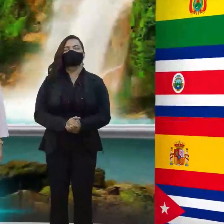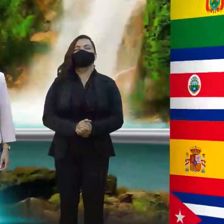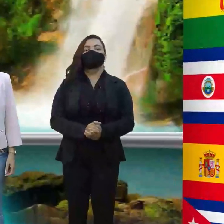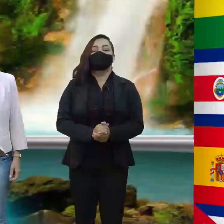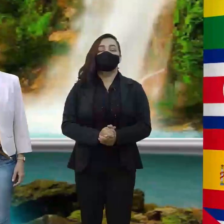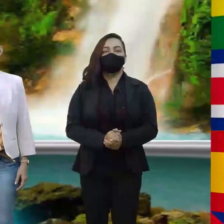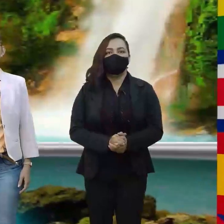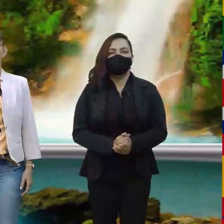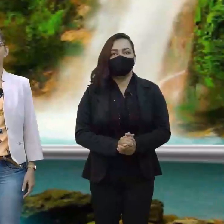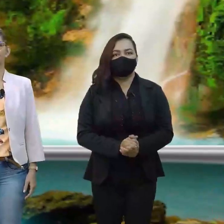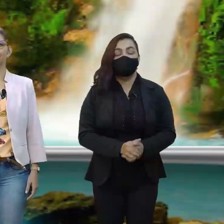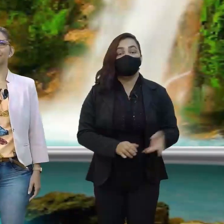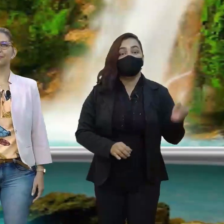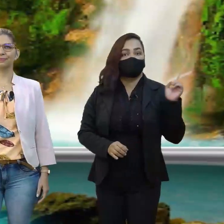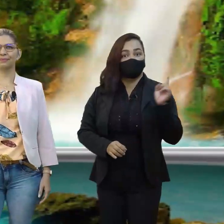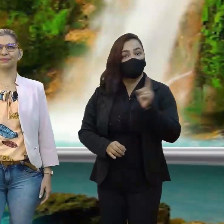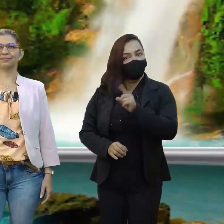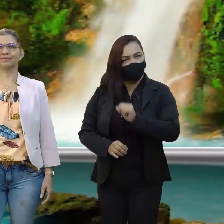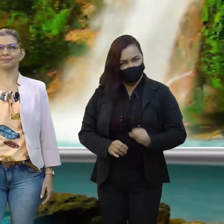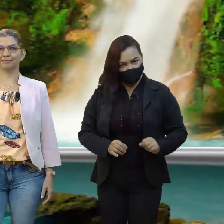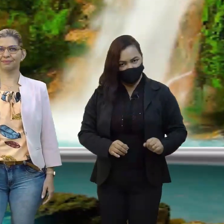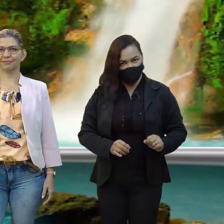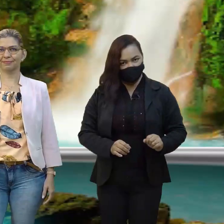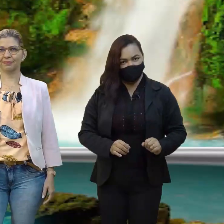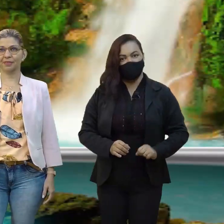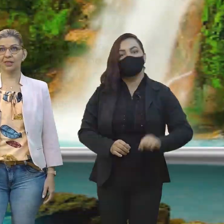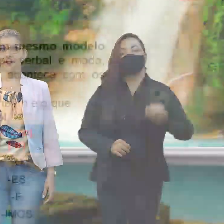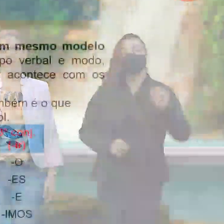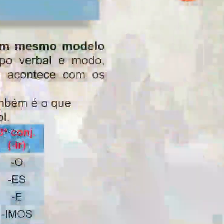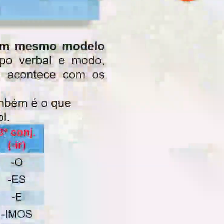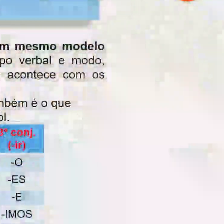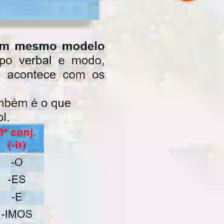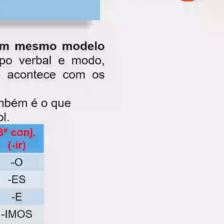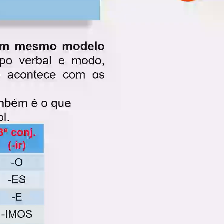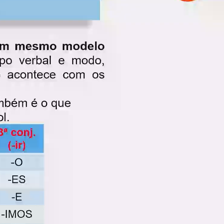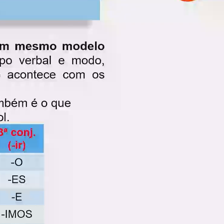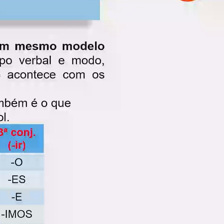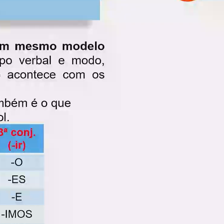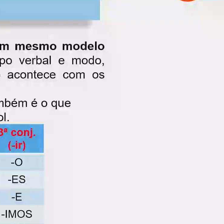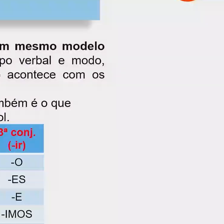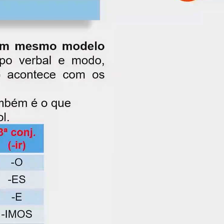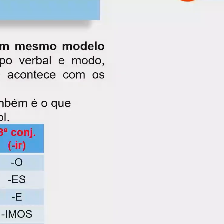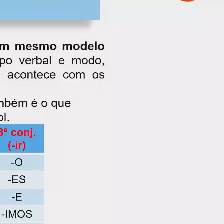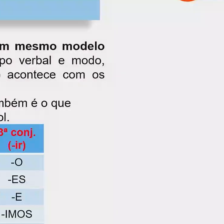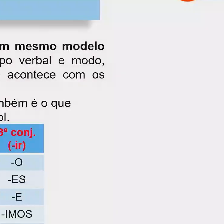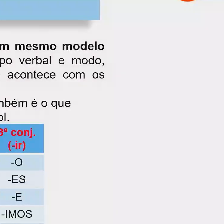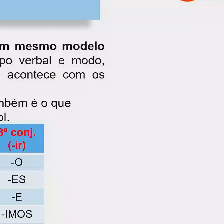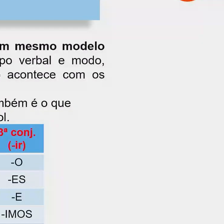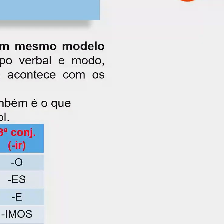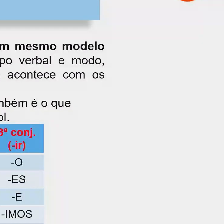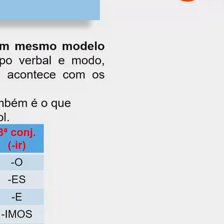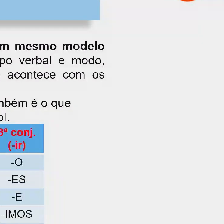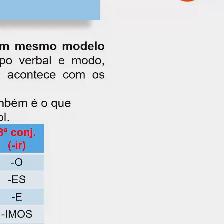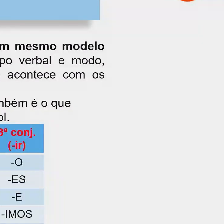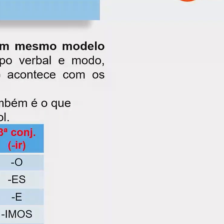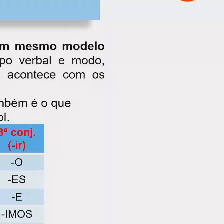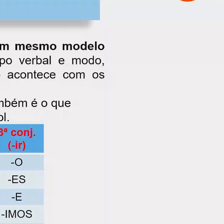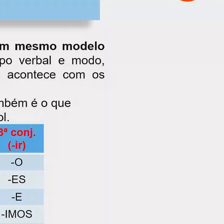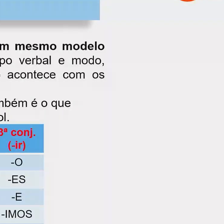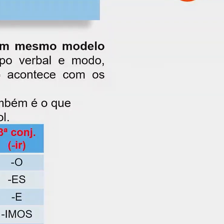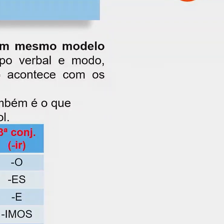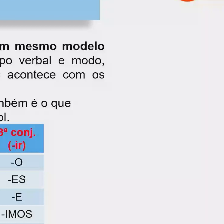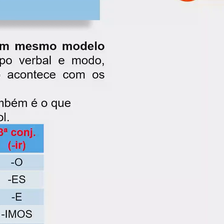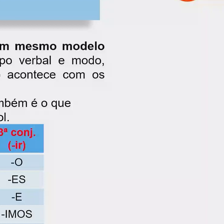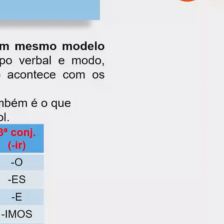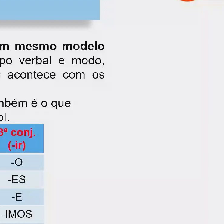hoje! E o que a gente viu na nossa aula número 9? Nós estudamos os verbos regulares. Nós vimos